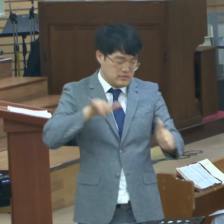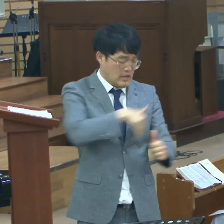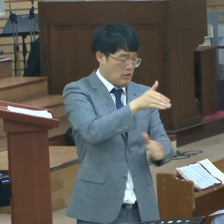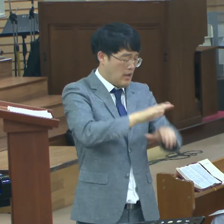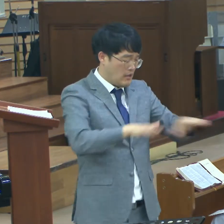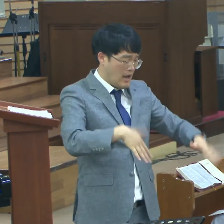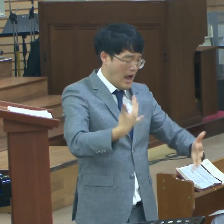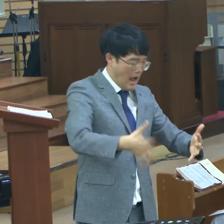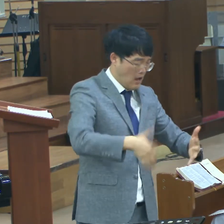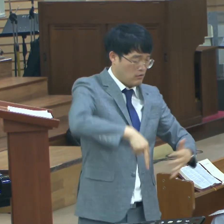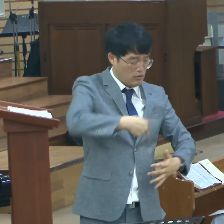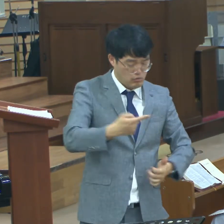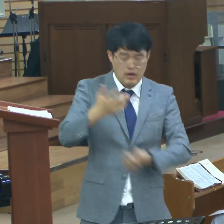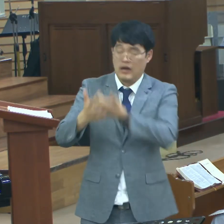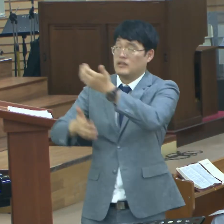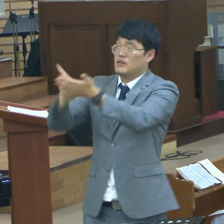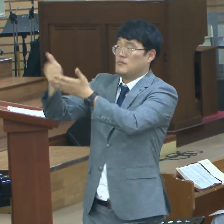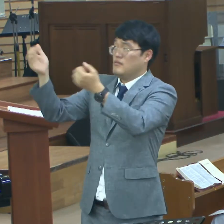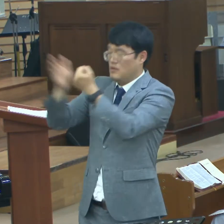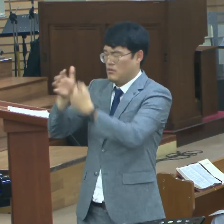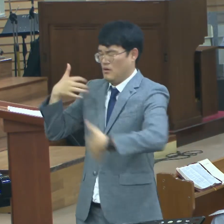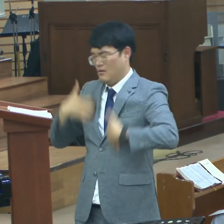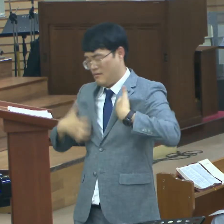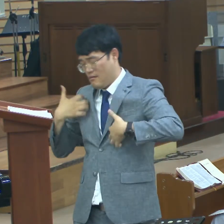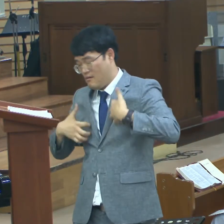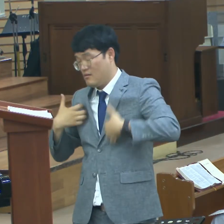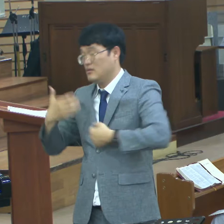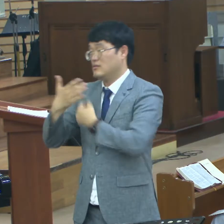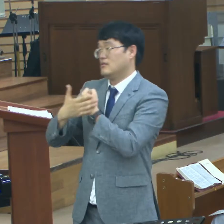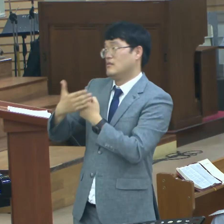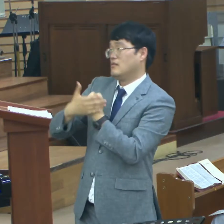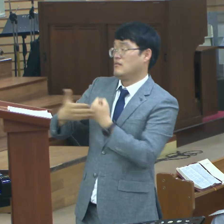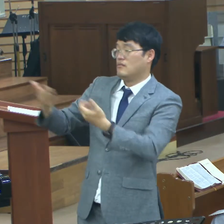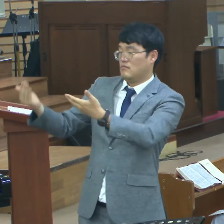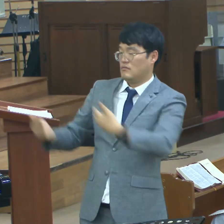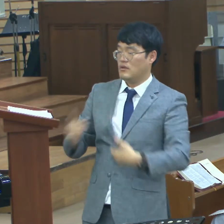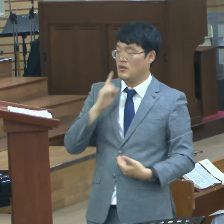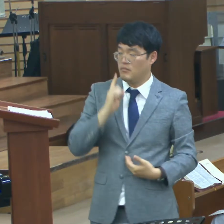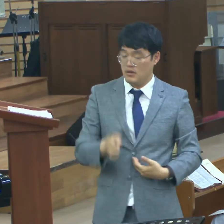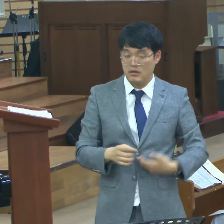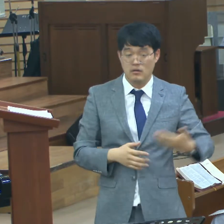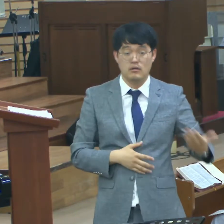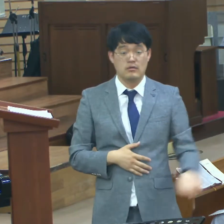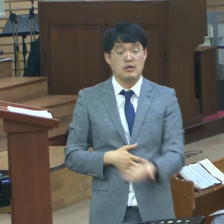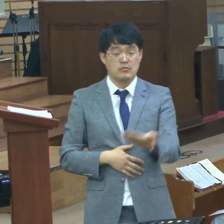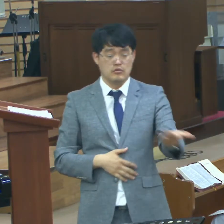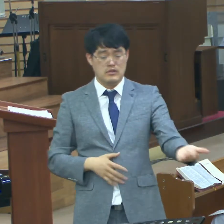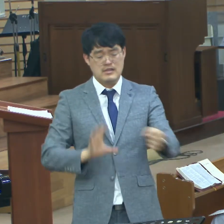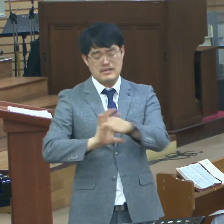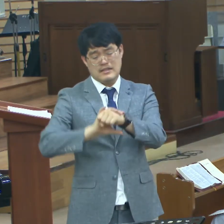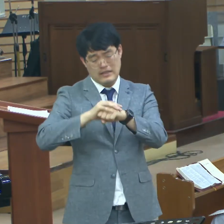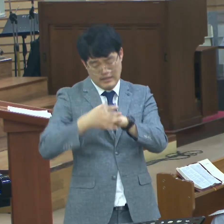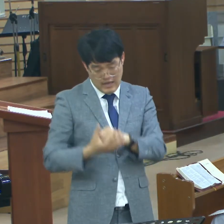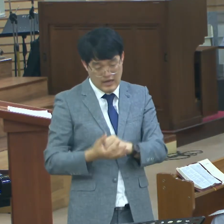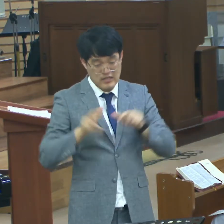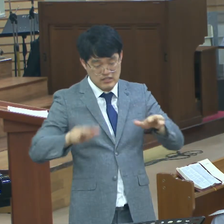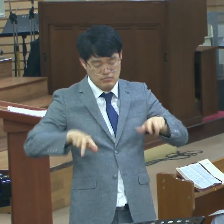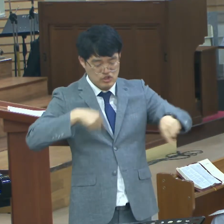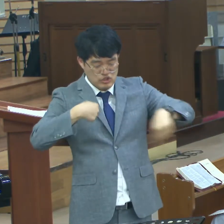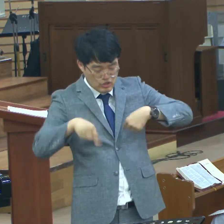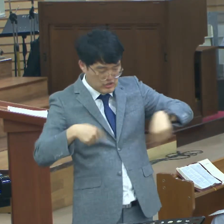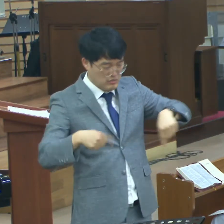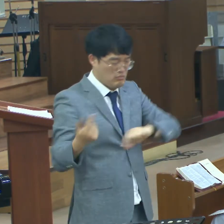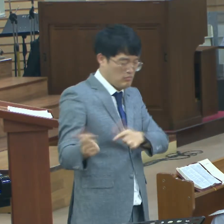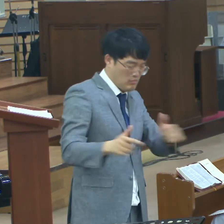은혜와 복을 우리에게 주신다고 보장하세요. 국제정세가 좀 복잡하고 홍콩에서 시위가 일어나고 하지만 오늘도 여러분의